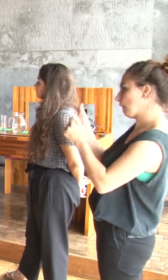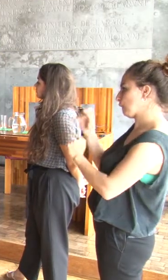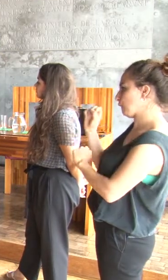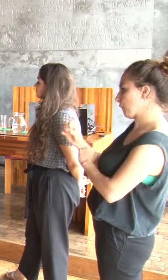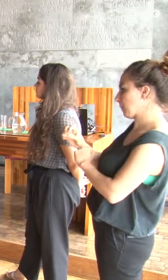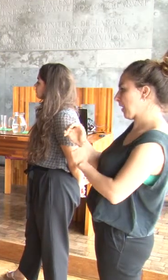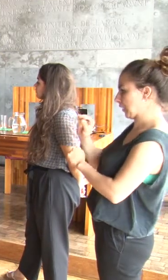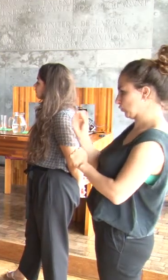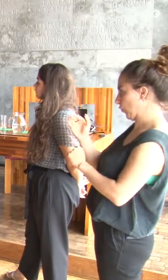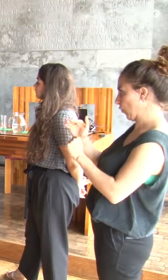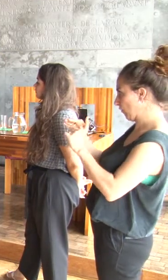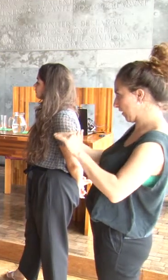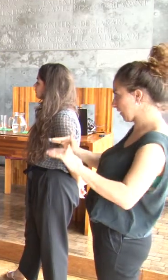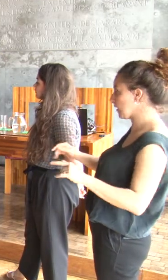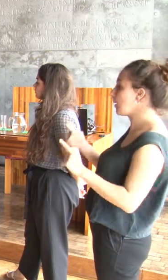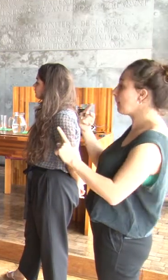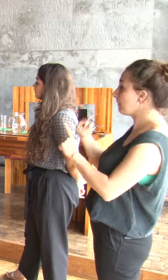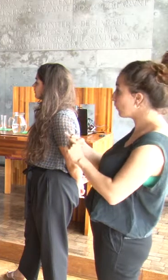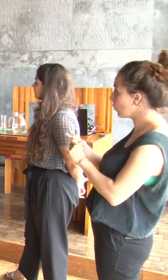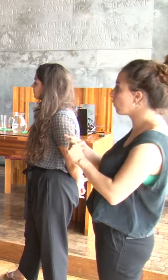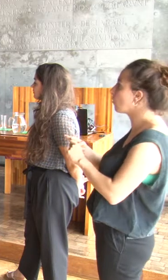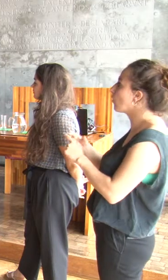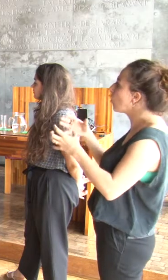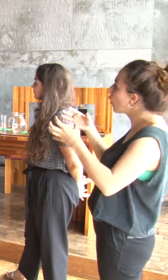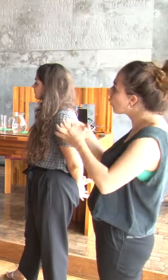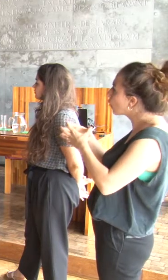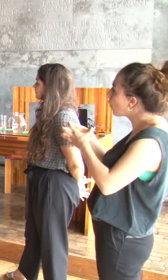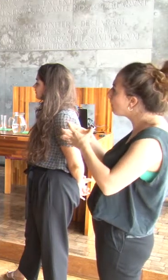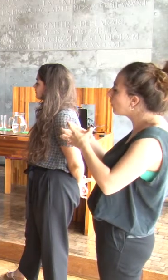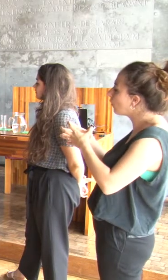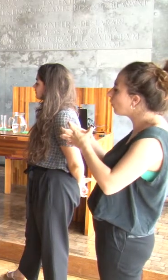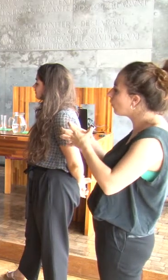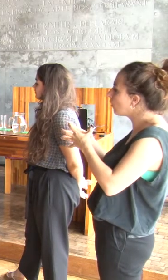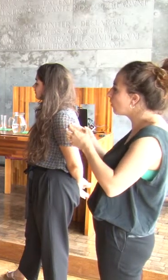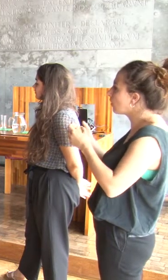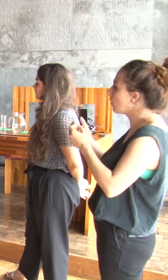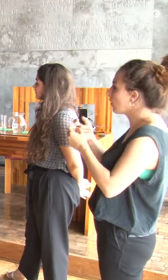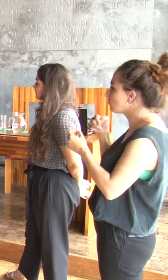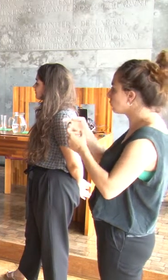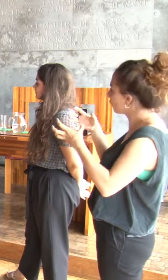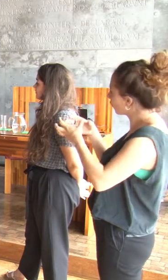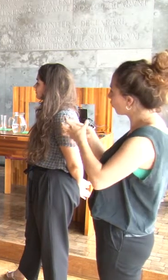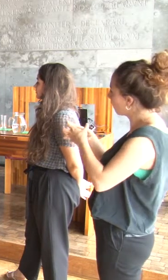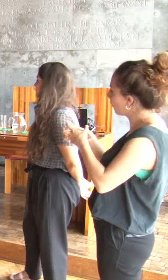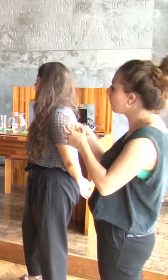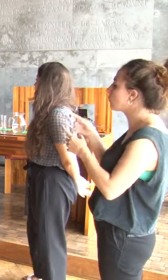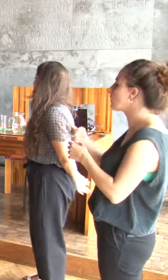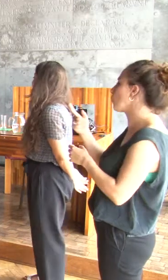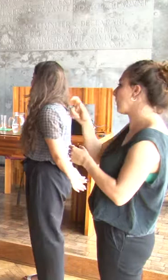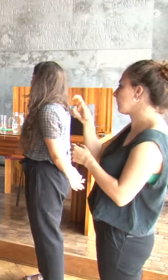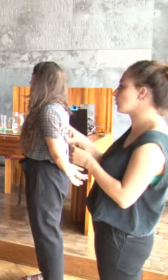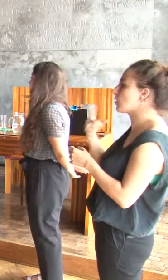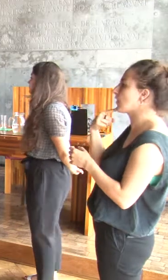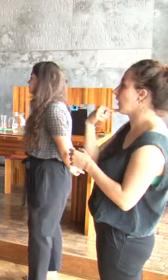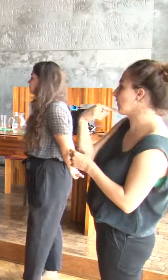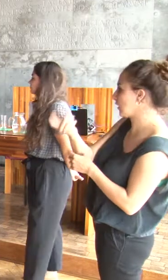a riguardo, ma anche l'idea di girare in gruppo, di mappare, perché un conto è se una persona dice a